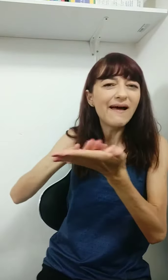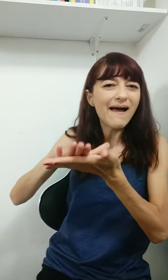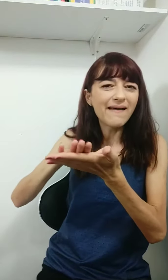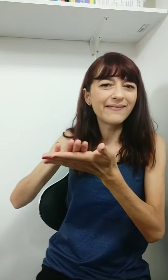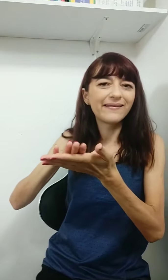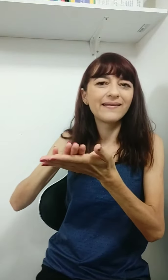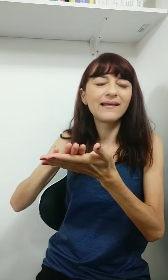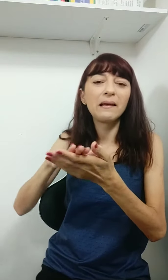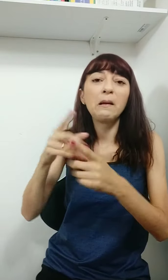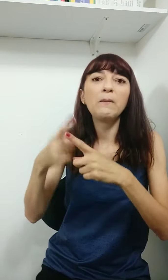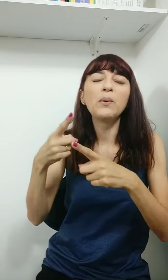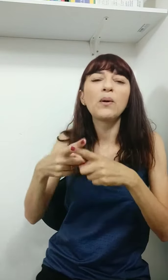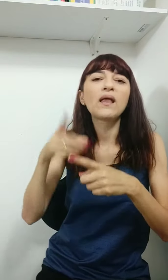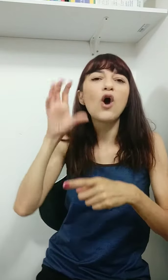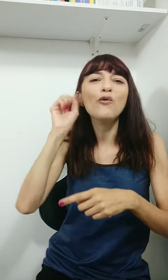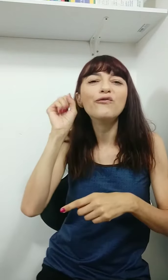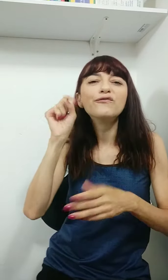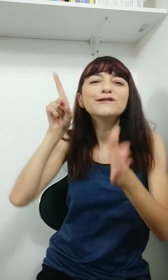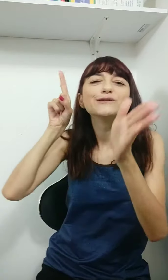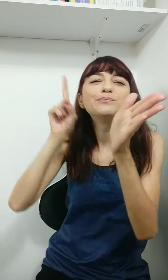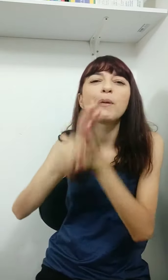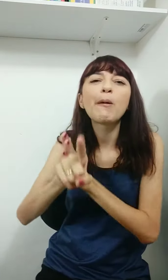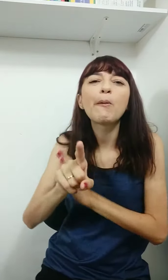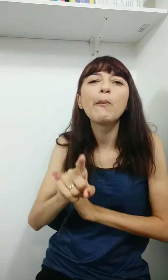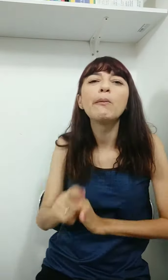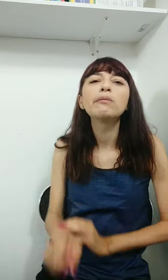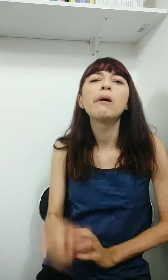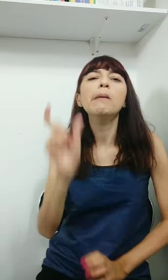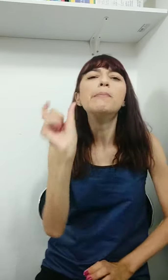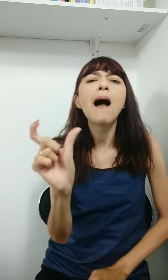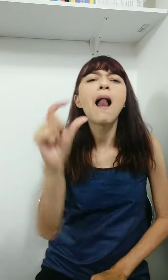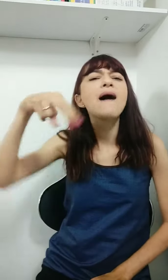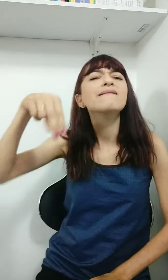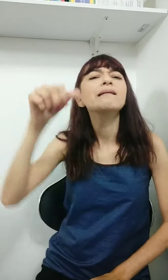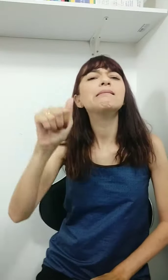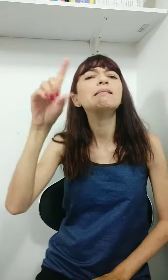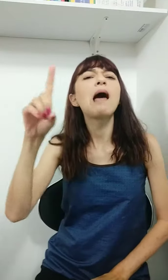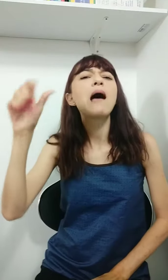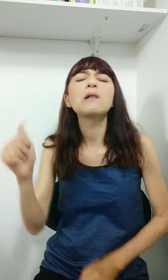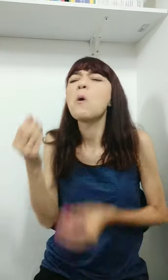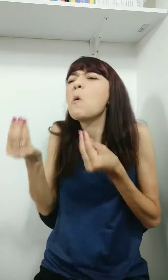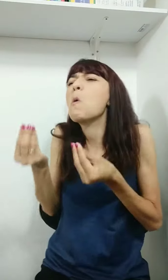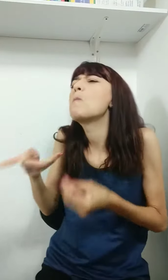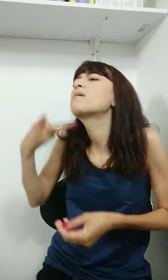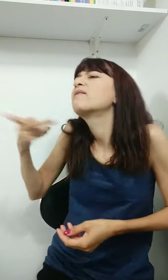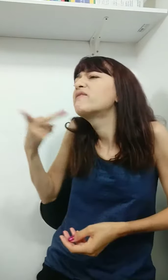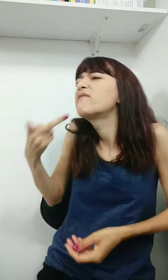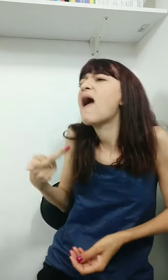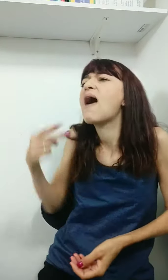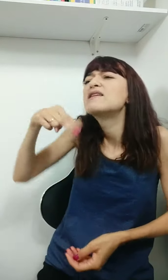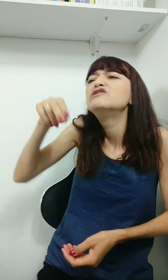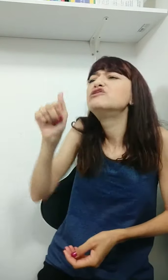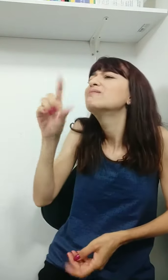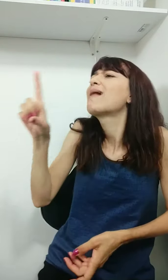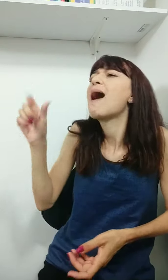esse nada porque os ouvintes ficam insistindo, mas afinal de contas, que palavra, que sinal eu falo, que